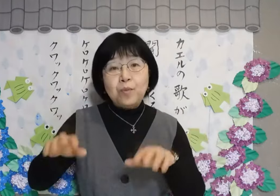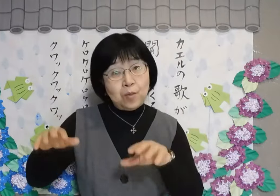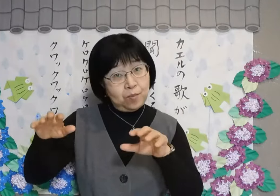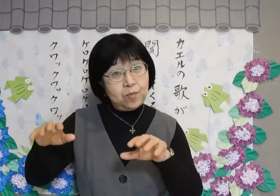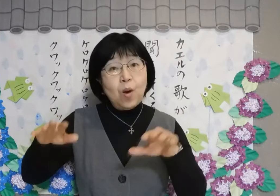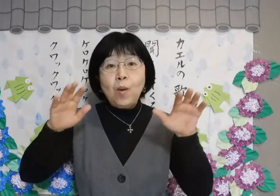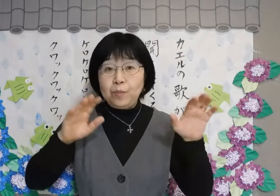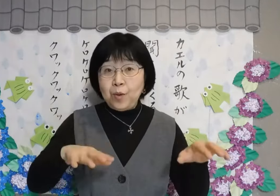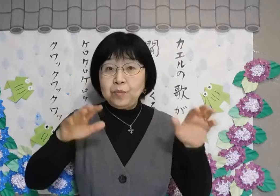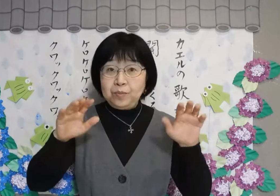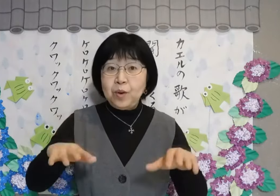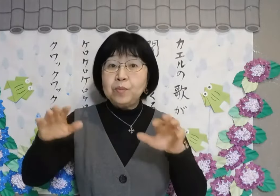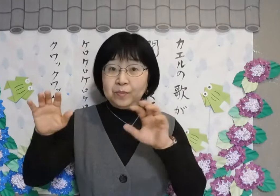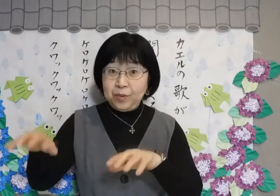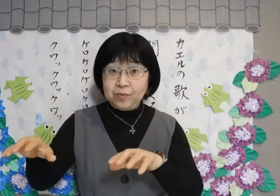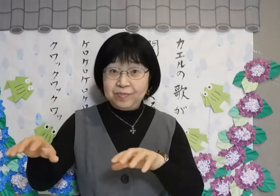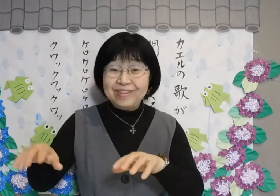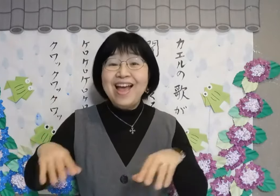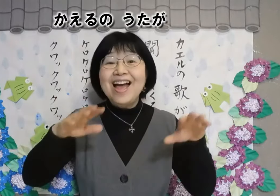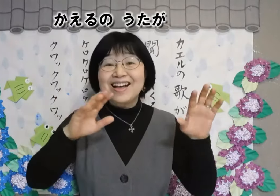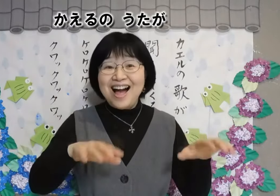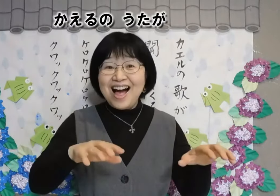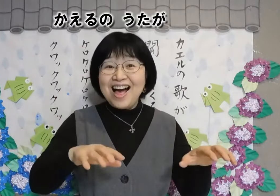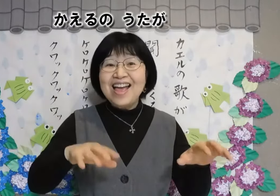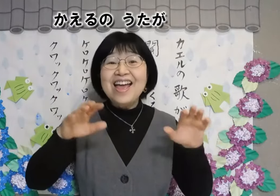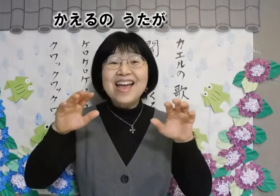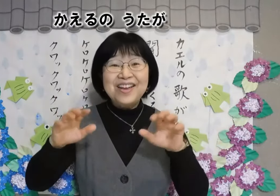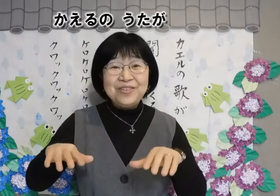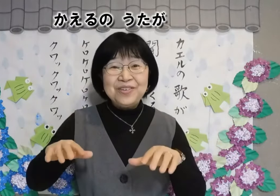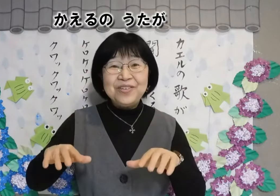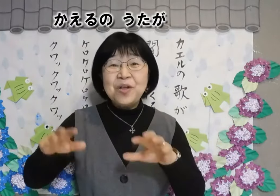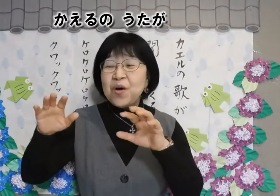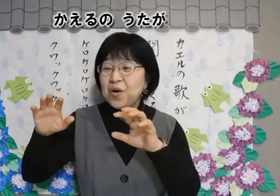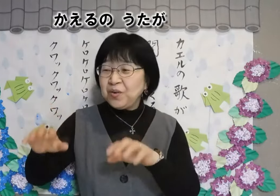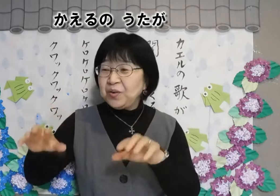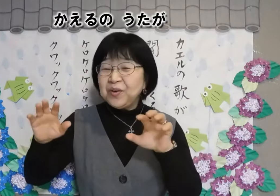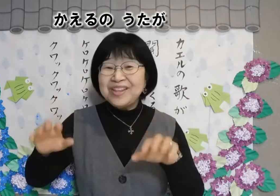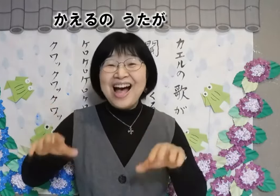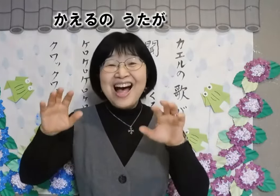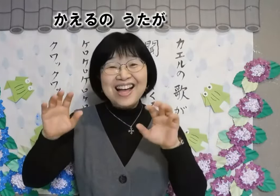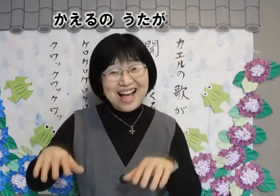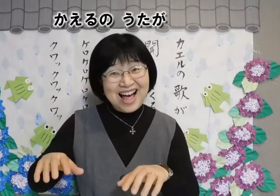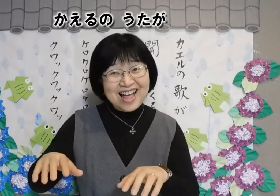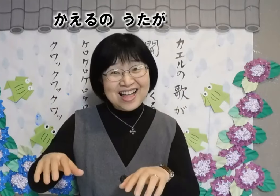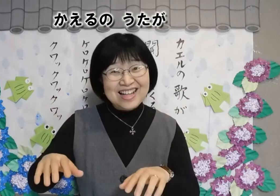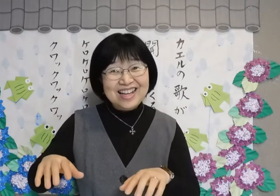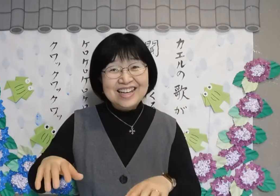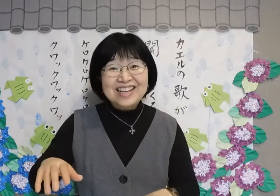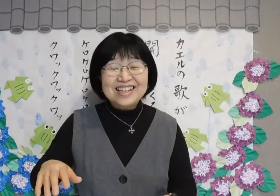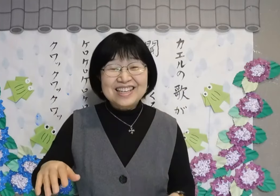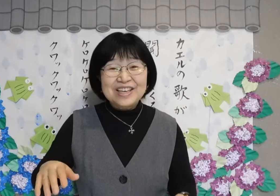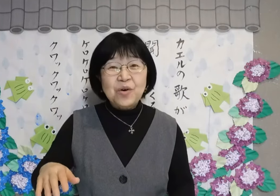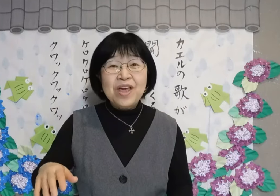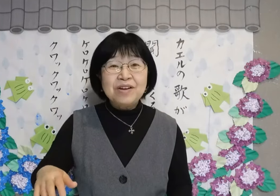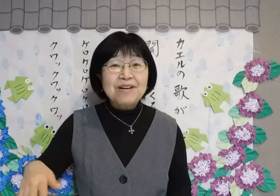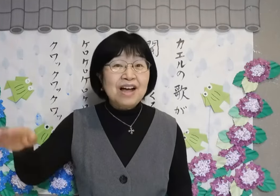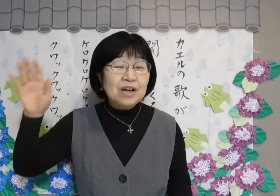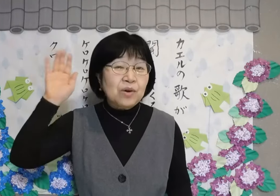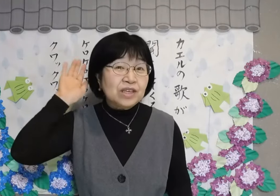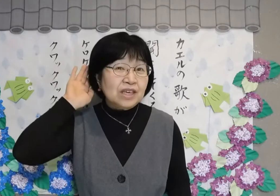ょんぴょんぴょんぴょん。カエルの歌が聞こえるは、これ聞